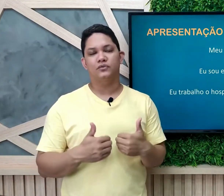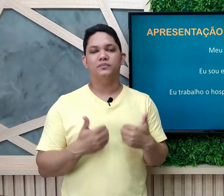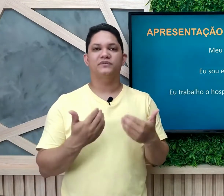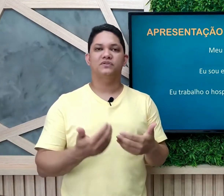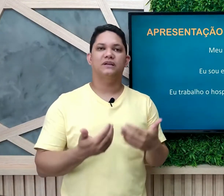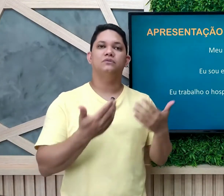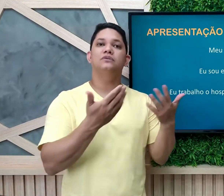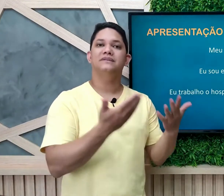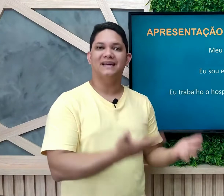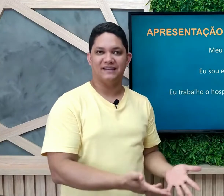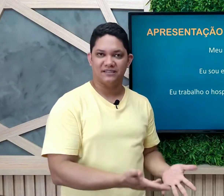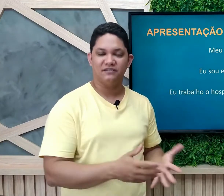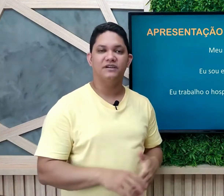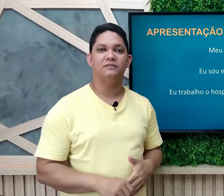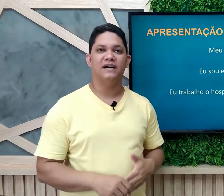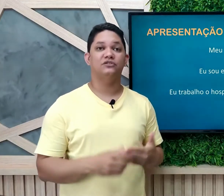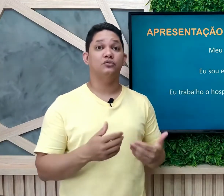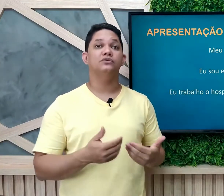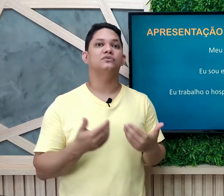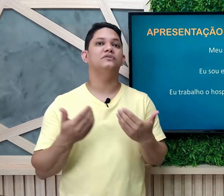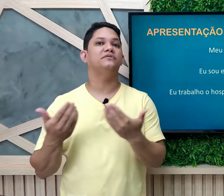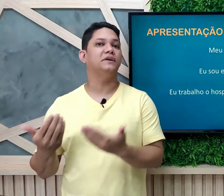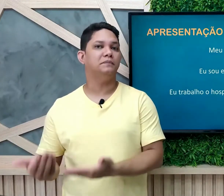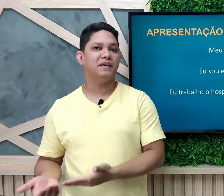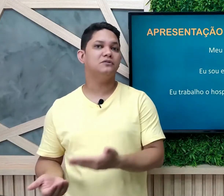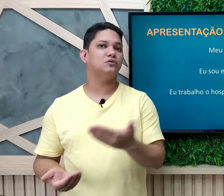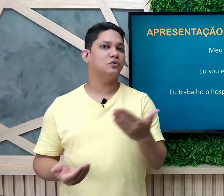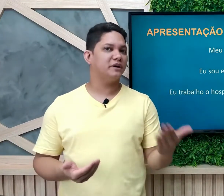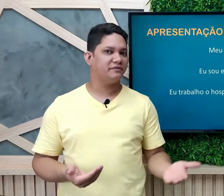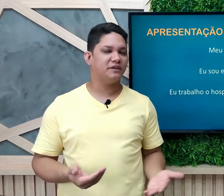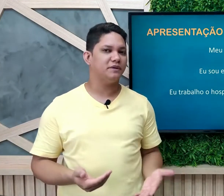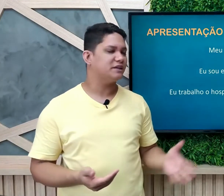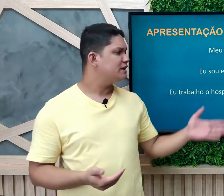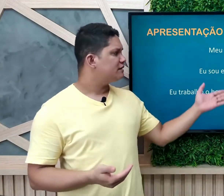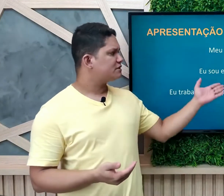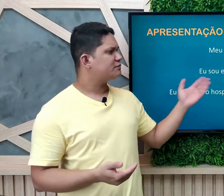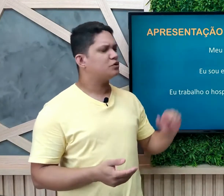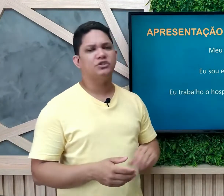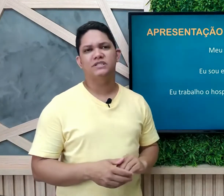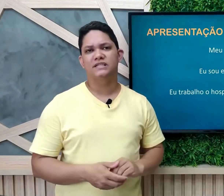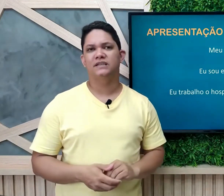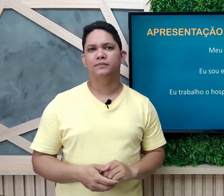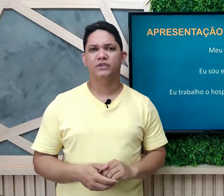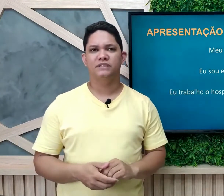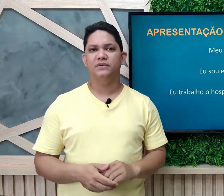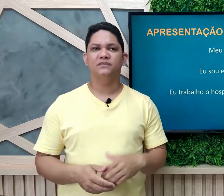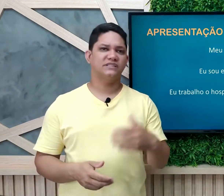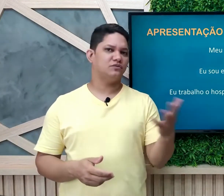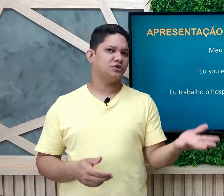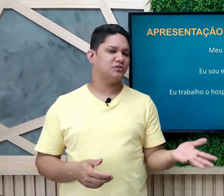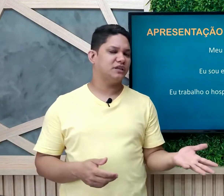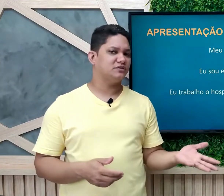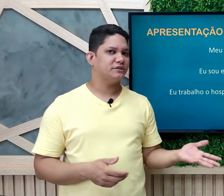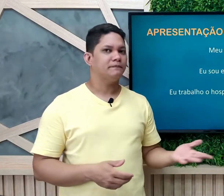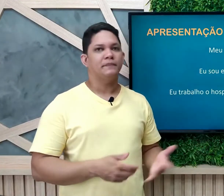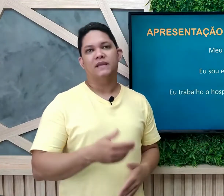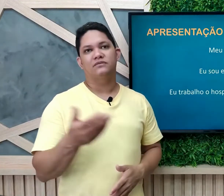um profissional da área da enfermagem, ou eu sou um enfermeiro ou uma enfermeira. Você pode dizer, por exemplo, que você é um estudante, que você é